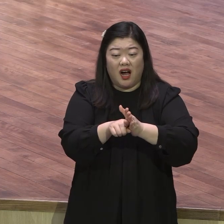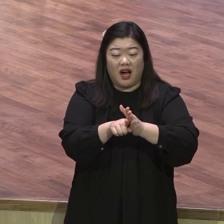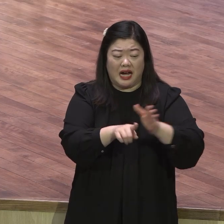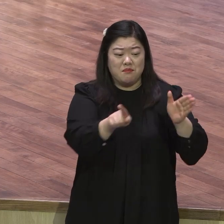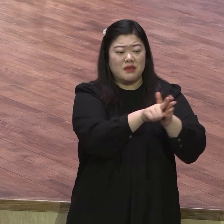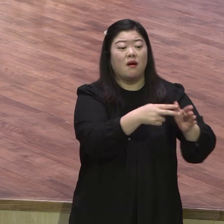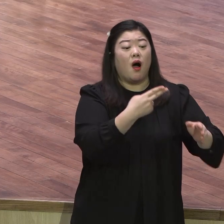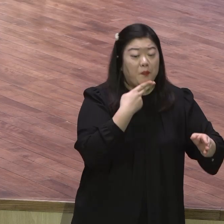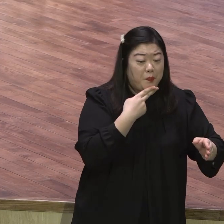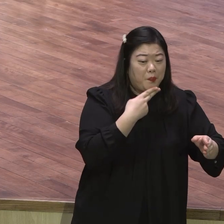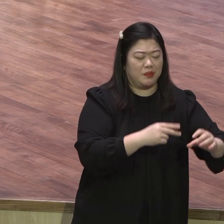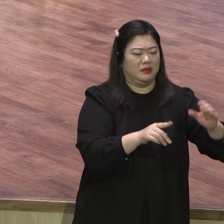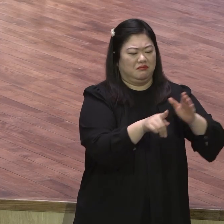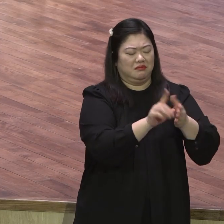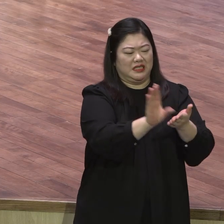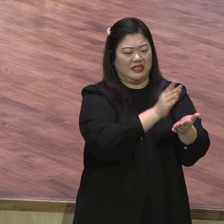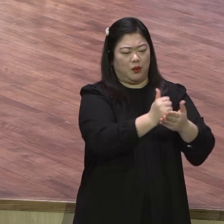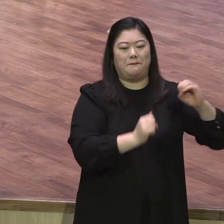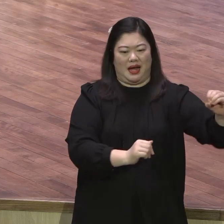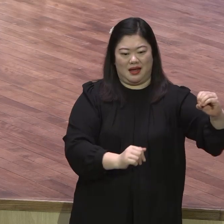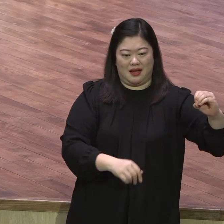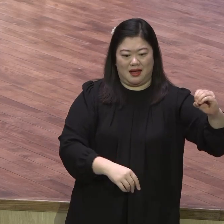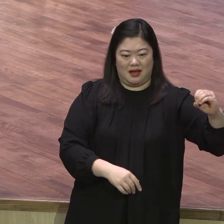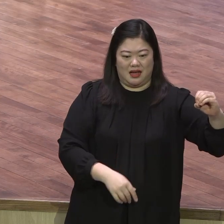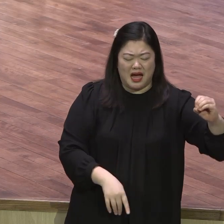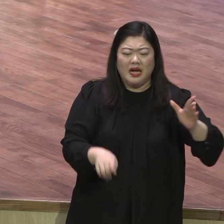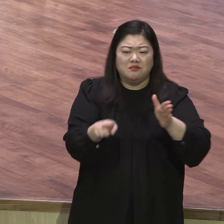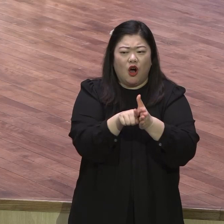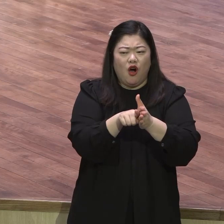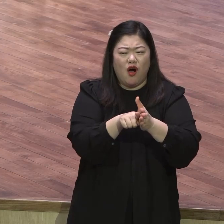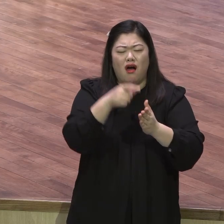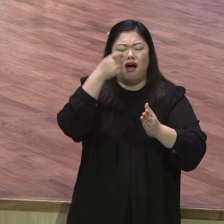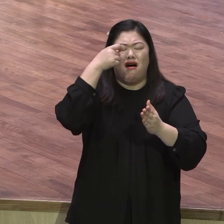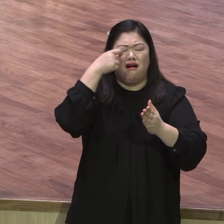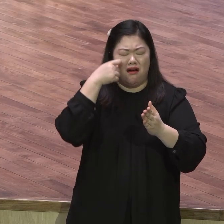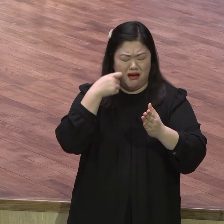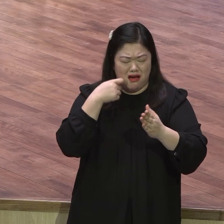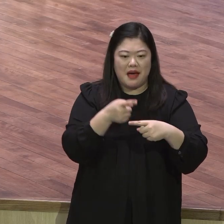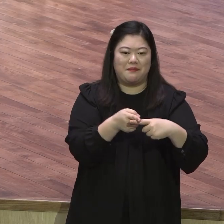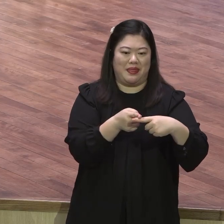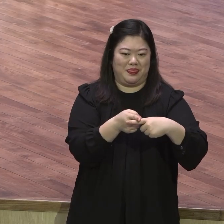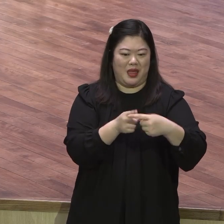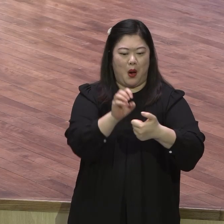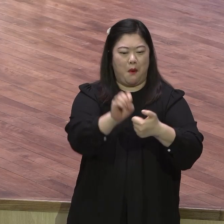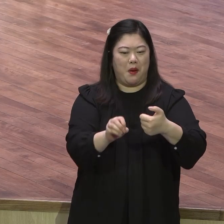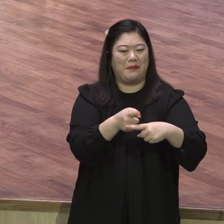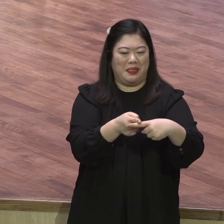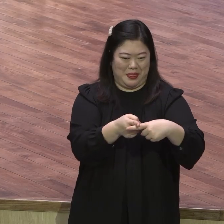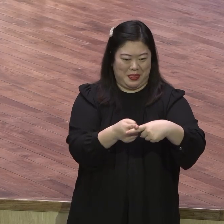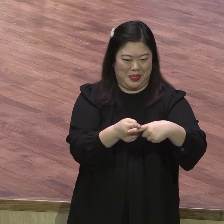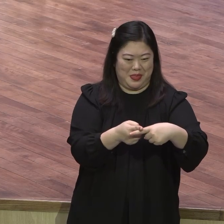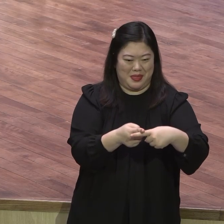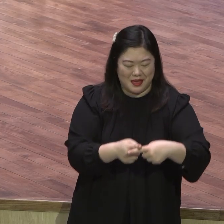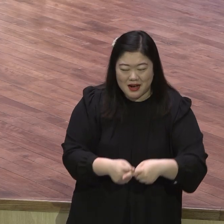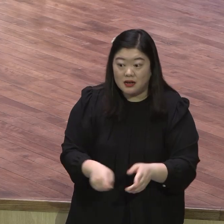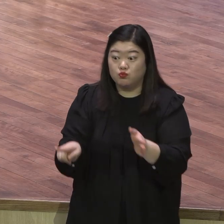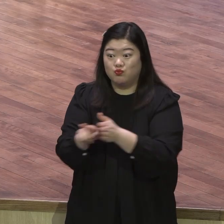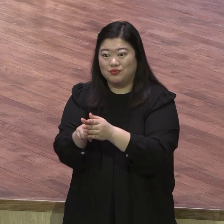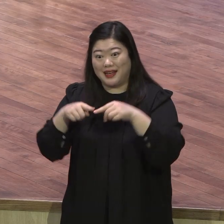무슨 무슨 말입니까? 말입니까? 슬퍼하고 절망 하는 삶을 계속 살면 기독교는 아니다라는 거예요.